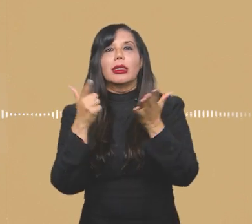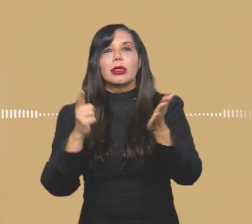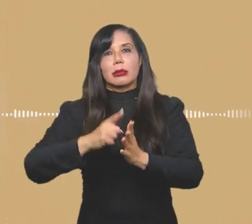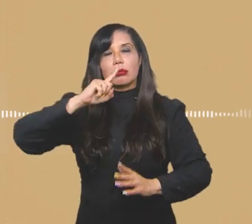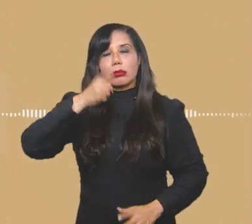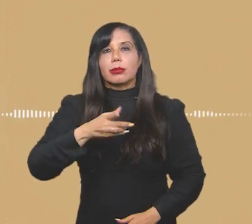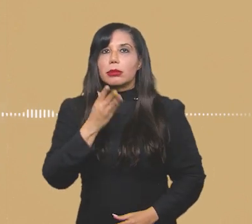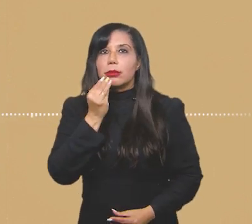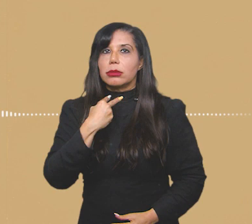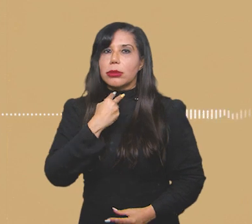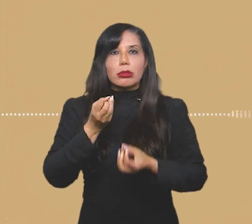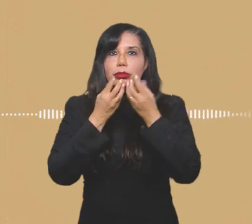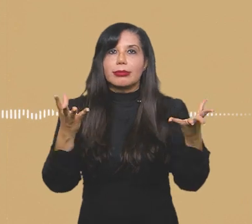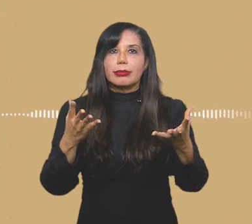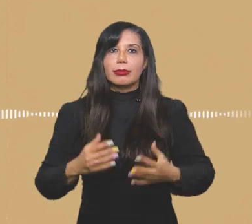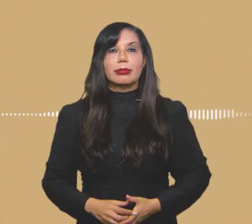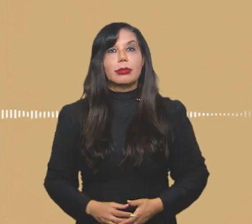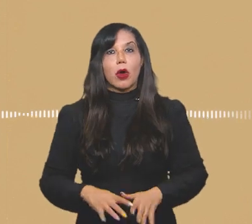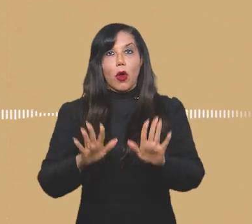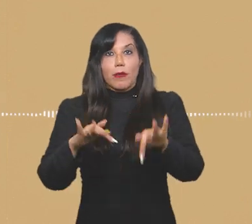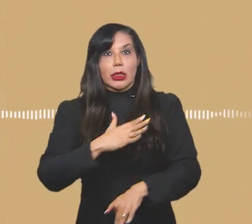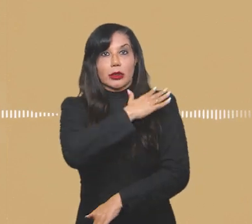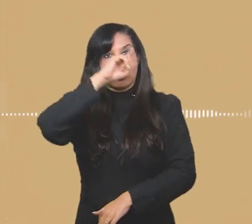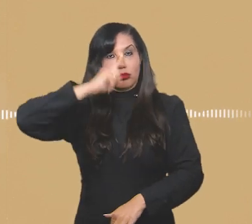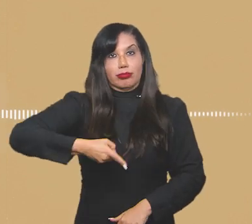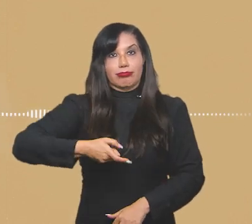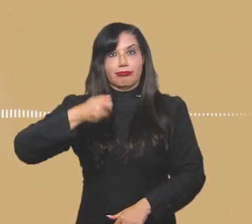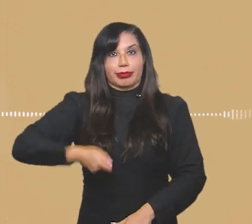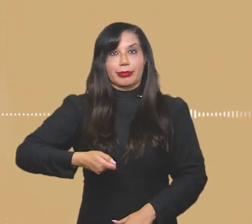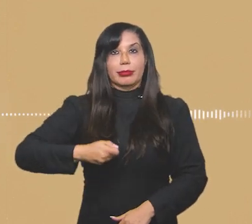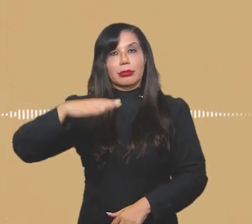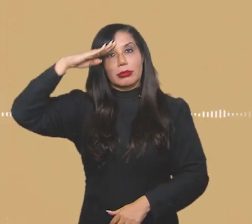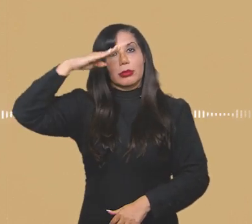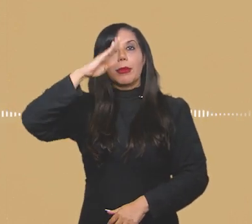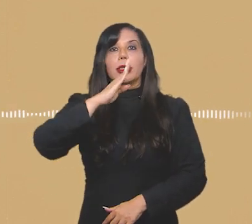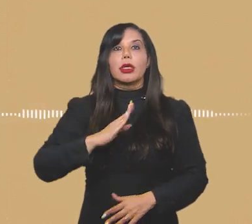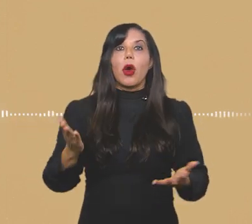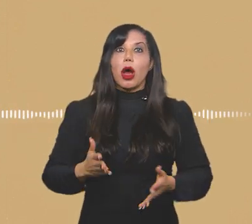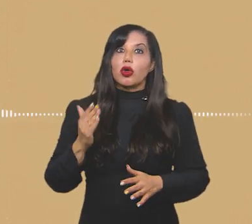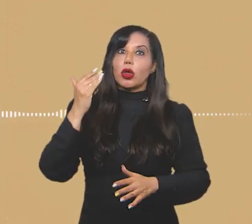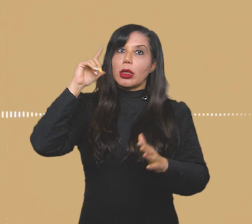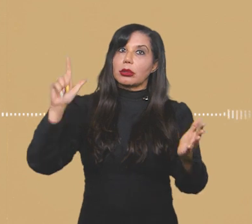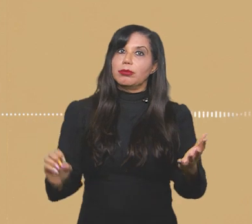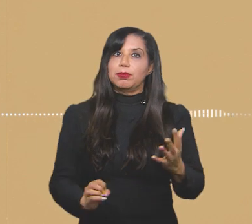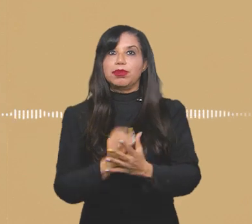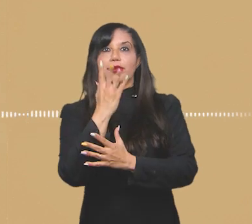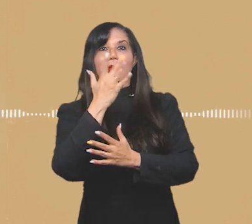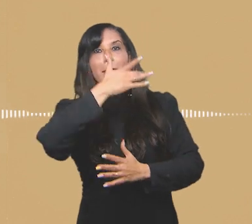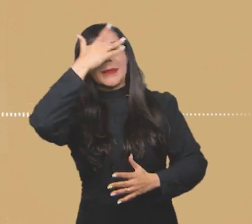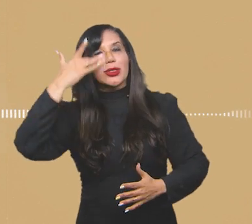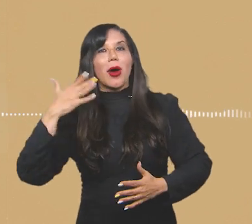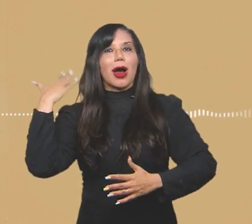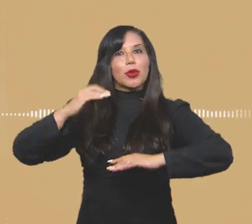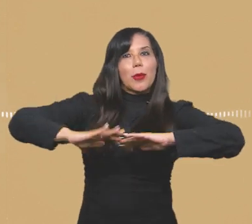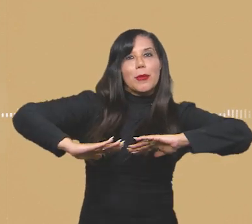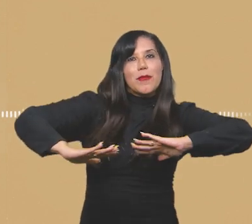jornalistas para impor o silêncio. Com o fim da ditadura militar no Brasil, se destacariam jornais organizados por pessoas que passaram